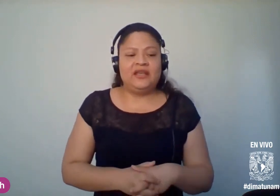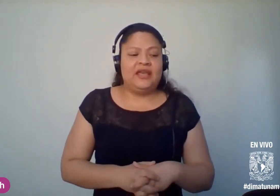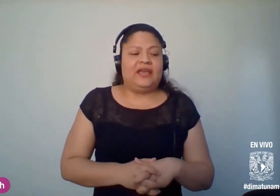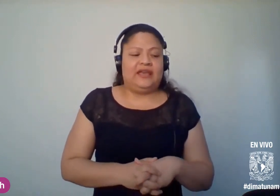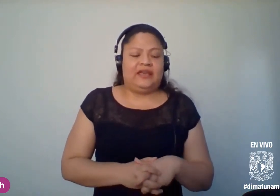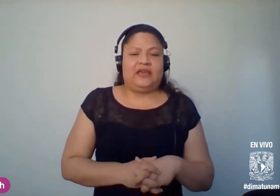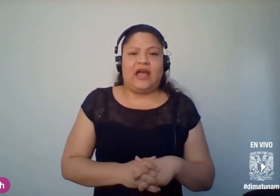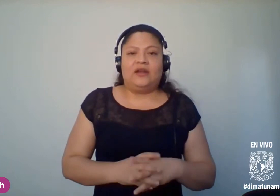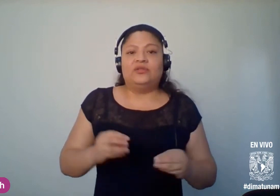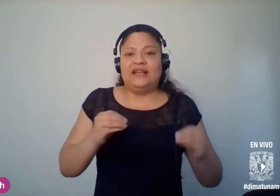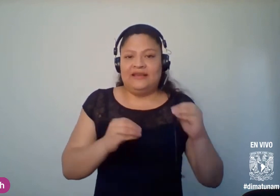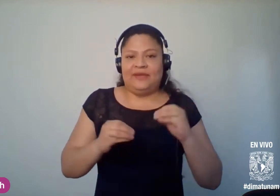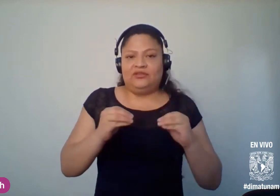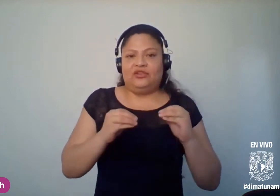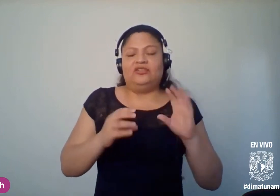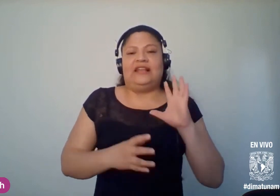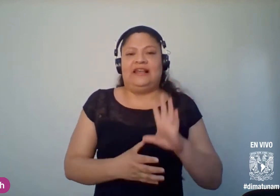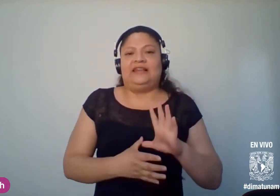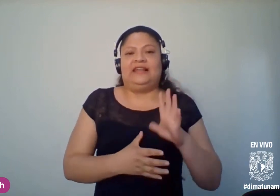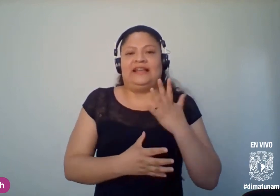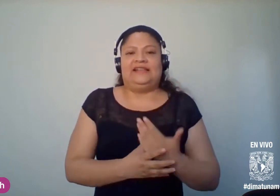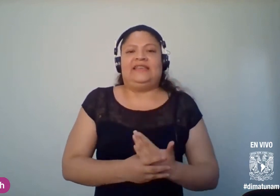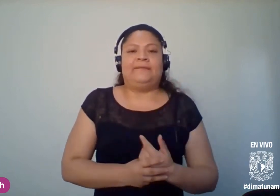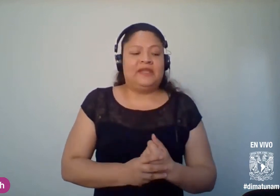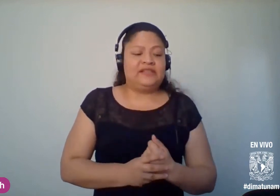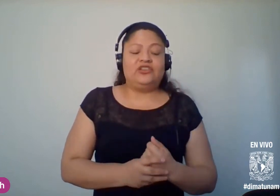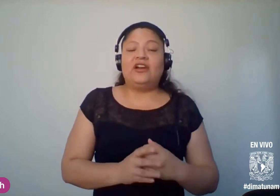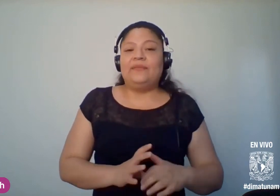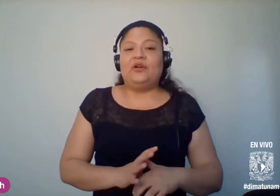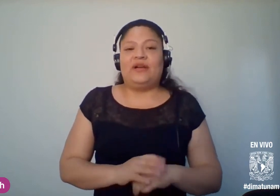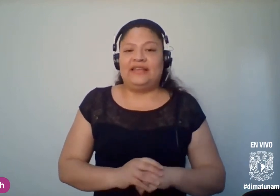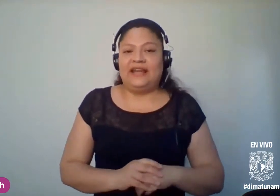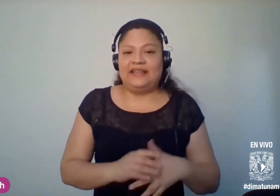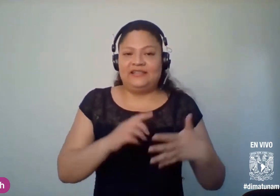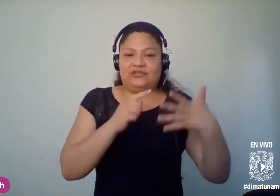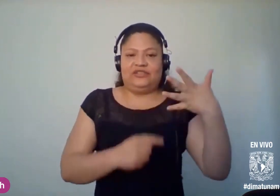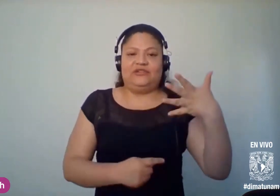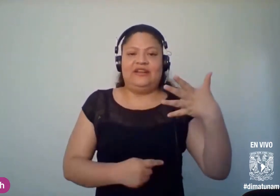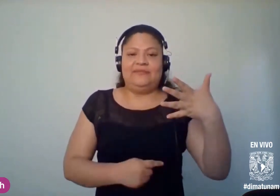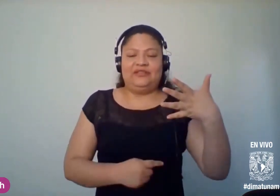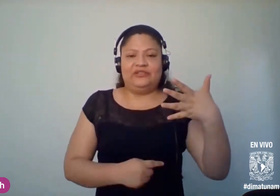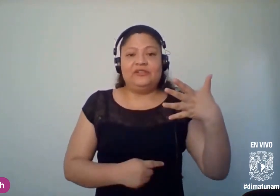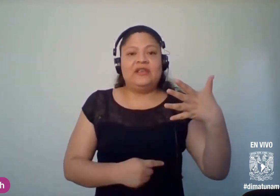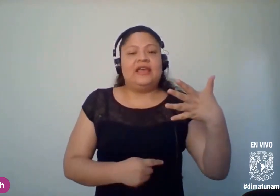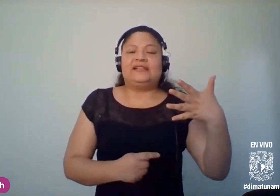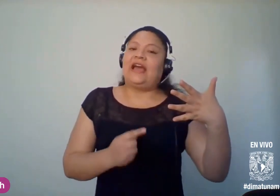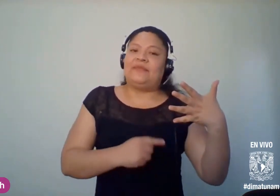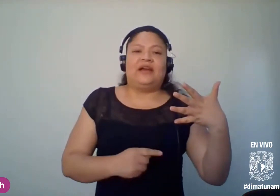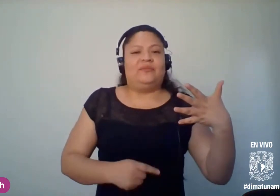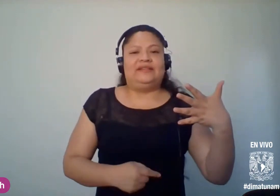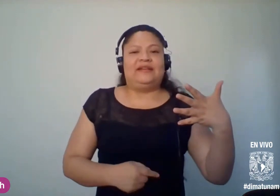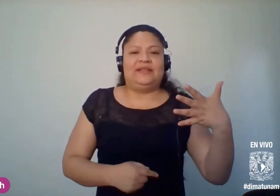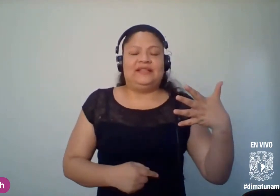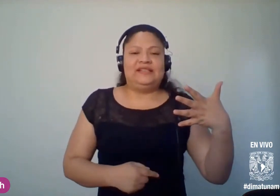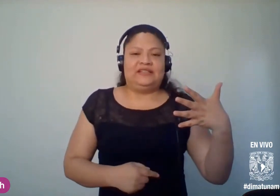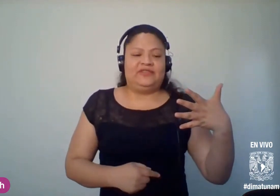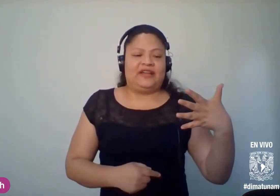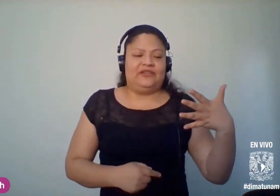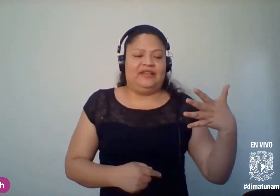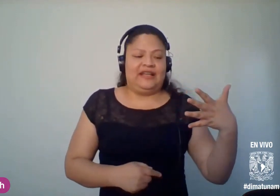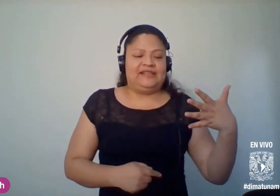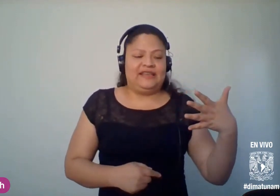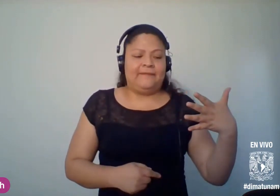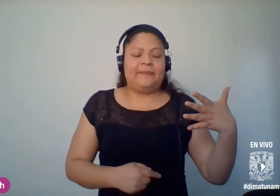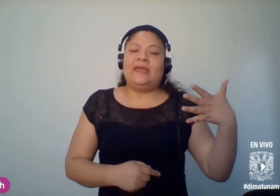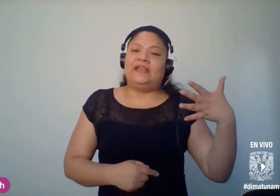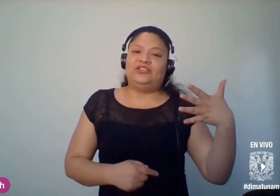también algún elemento de la seña. Si yo cambio cualquiera de estos 5 elementos, cambia completamente el significado